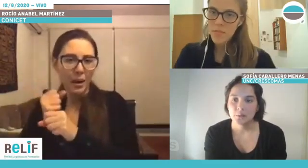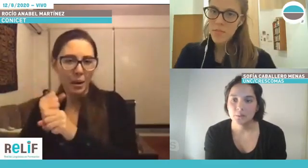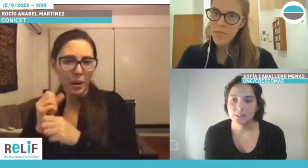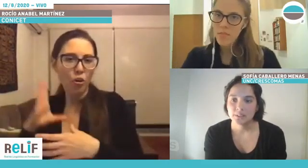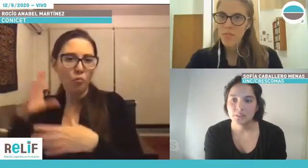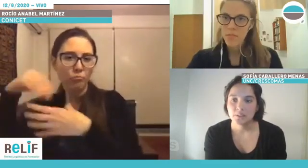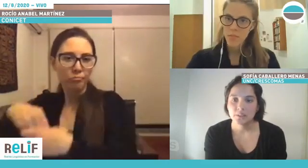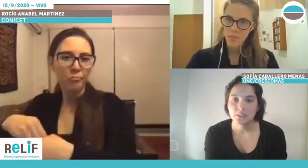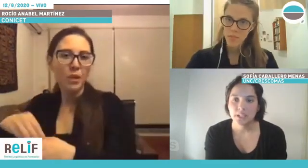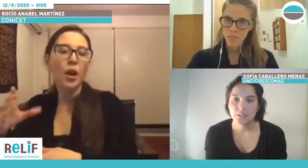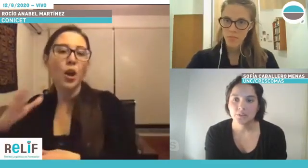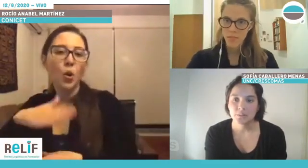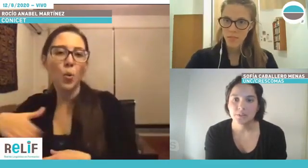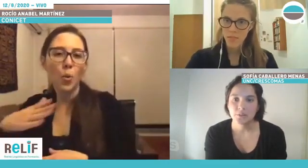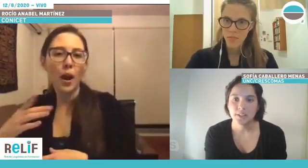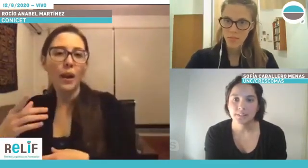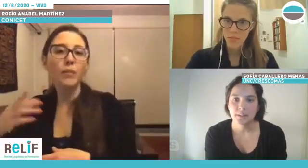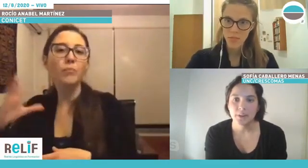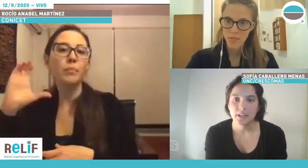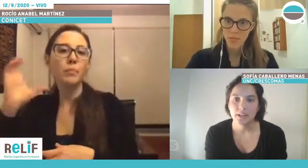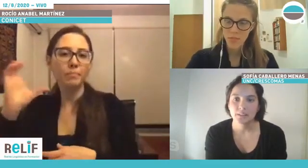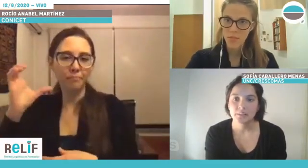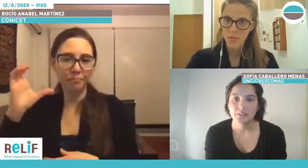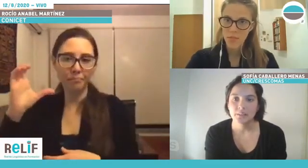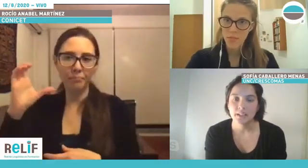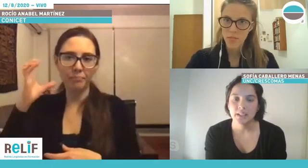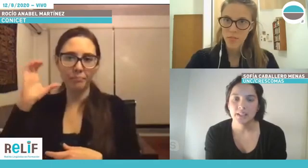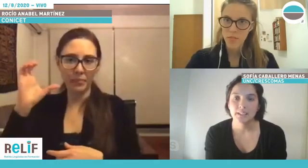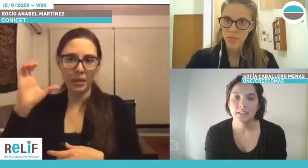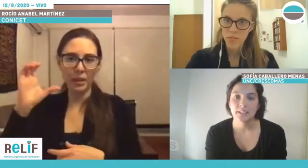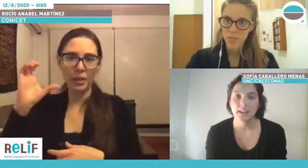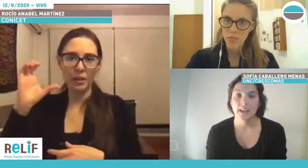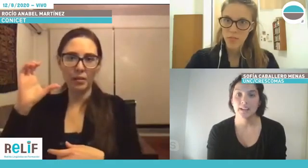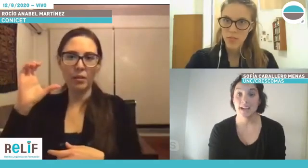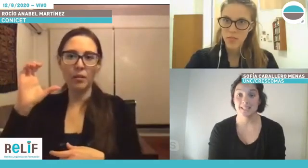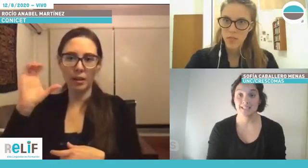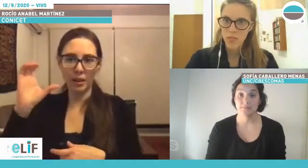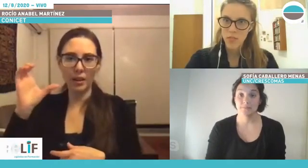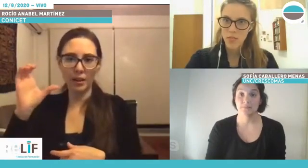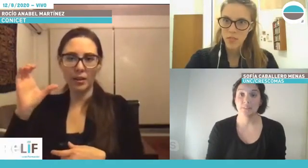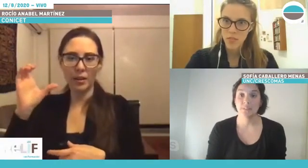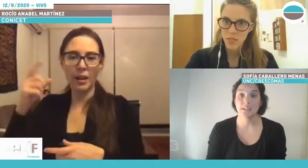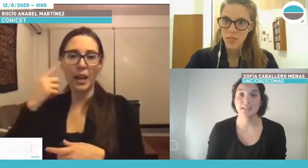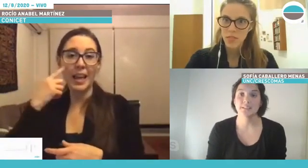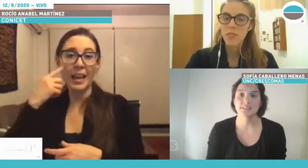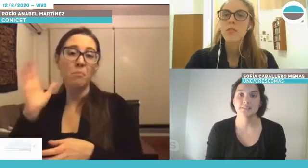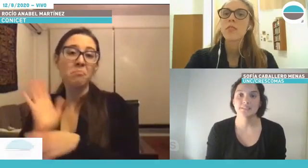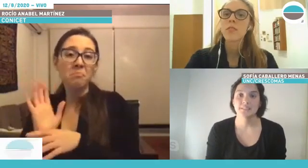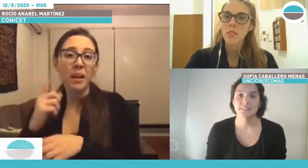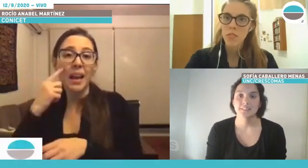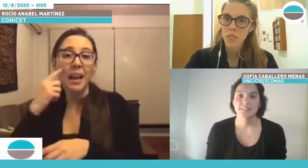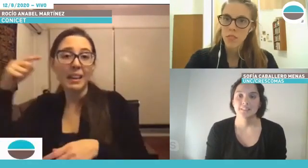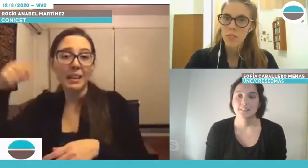Y en ese momento yo empiezo a trabajar en la CAS, que